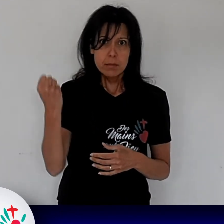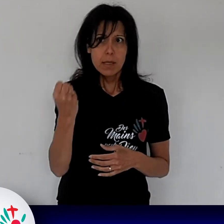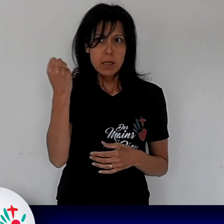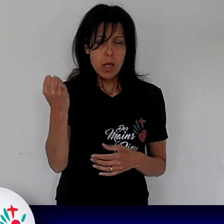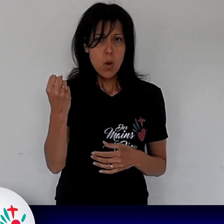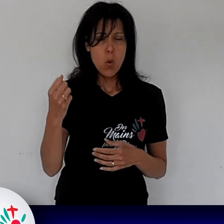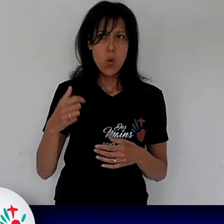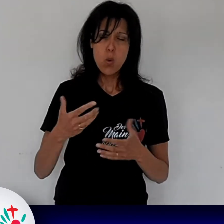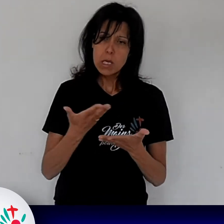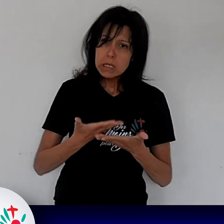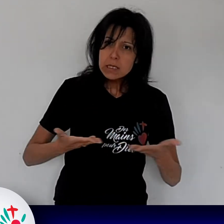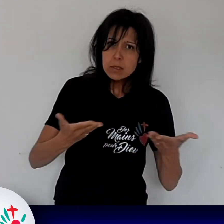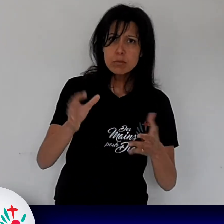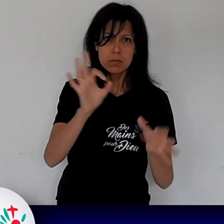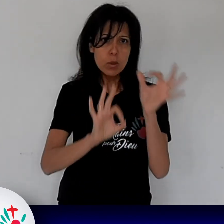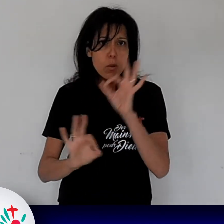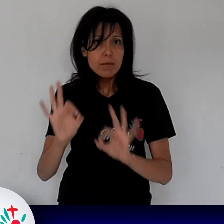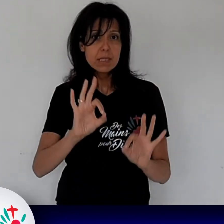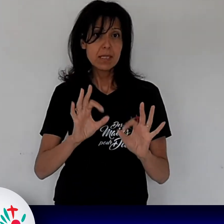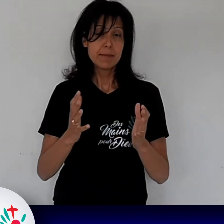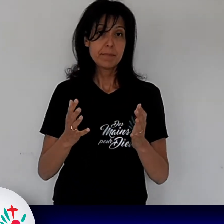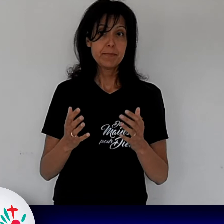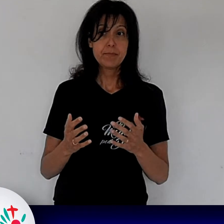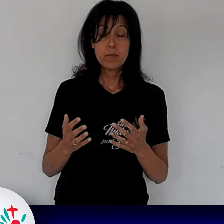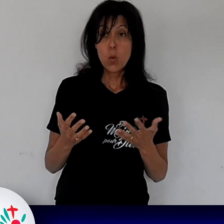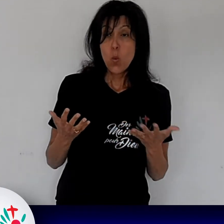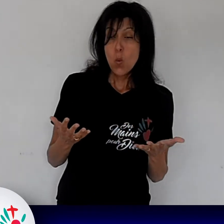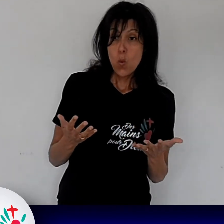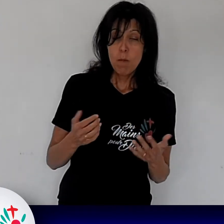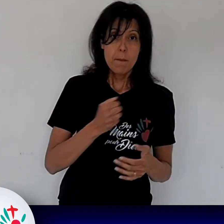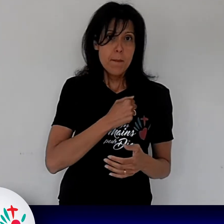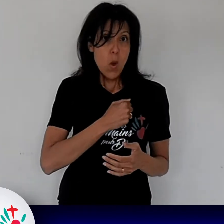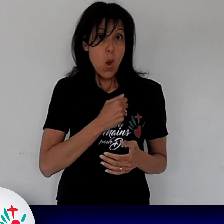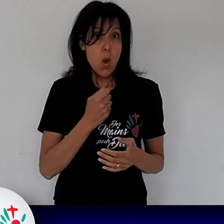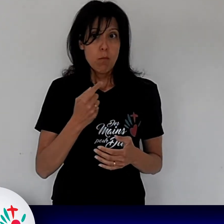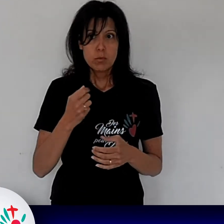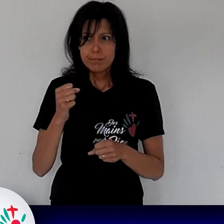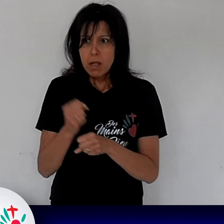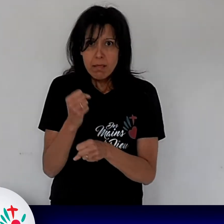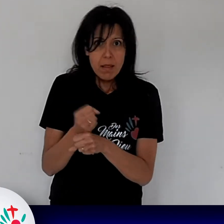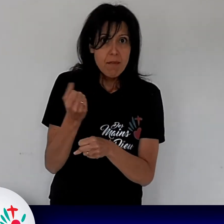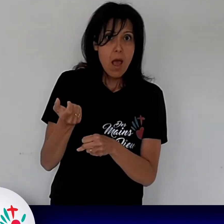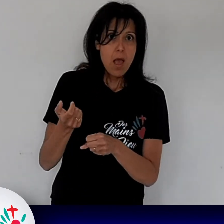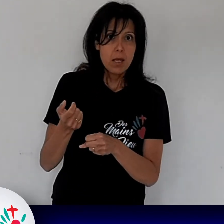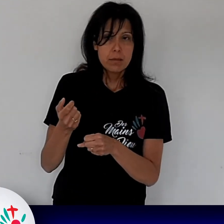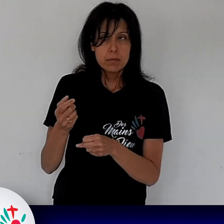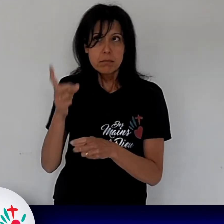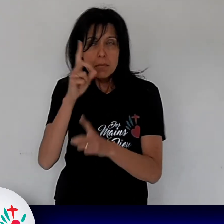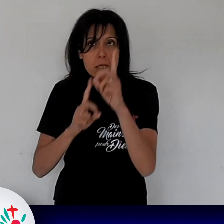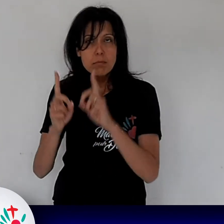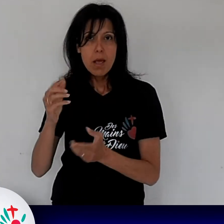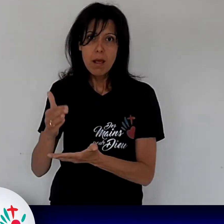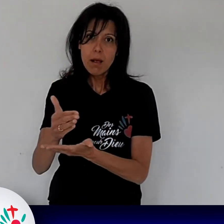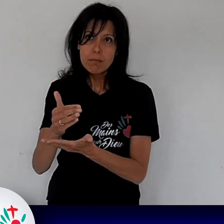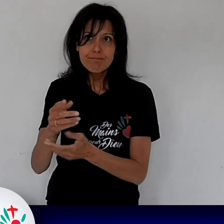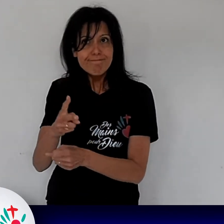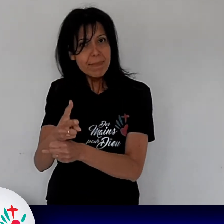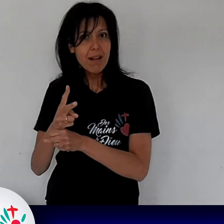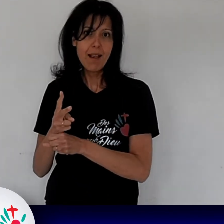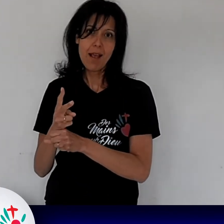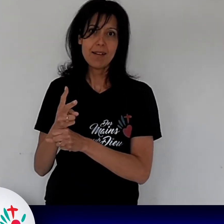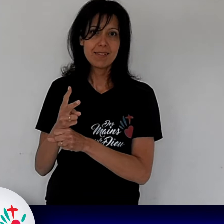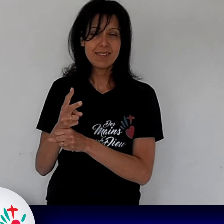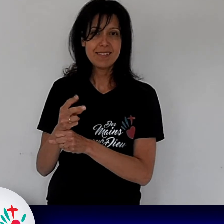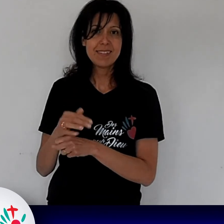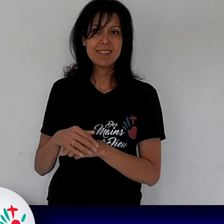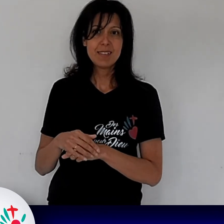vivre. Nous avons peur pour notre emploi, notre travail. Et Dieu sait combien nous en avons besoin pour avoir les moyens de